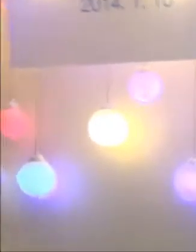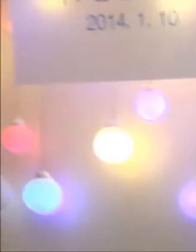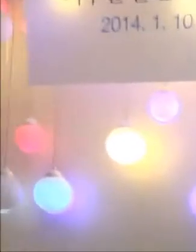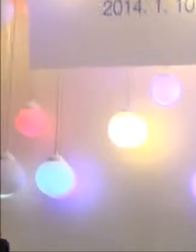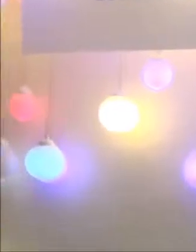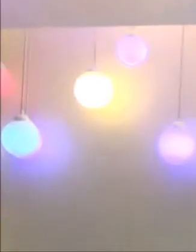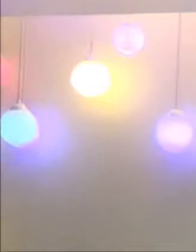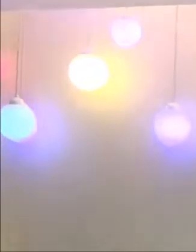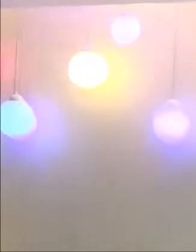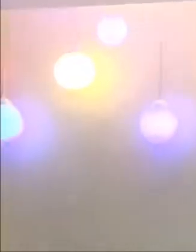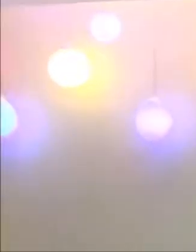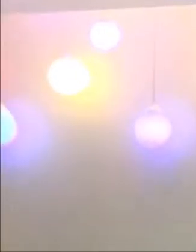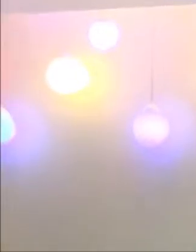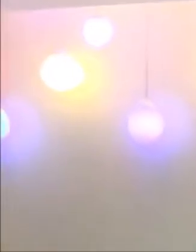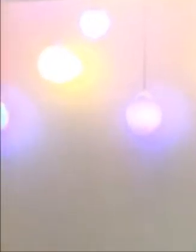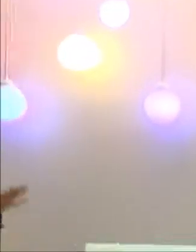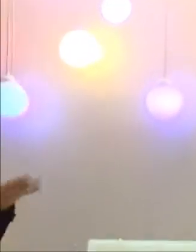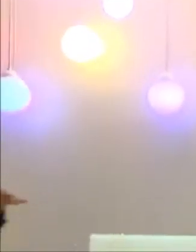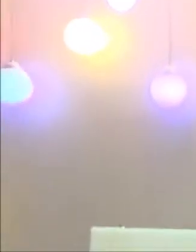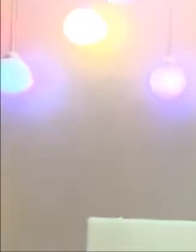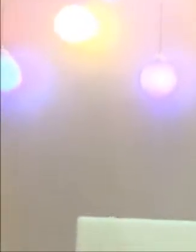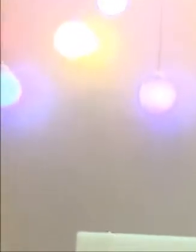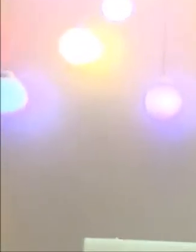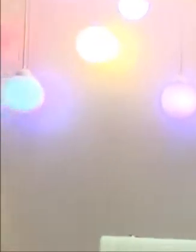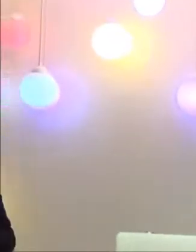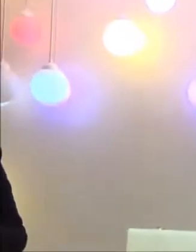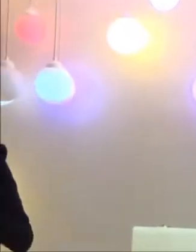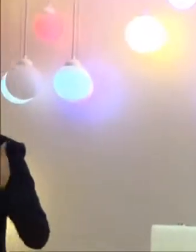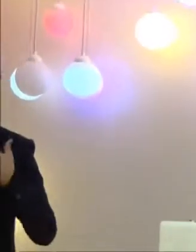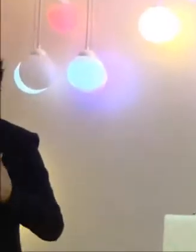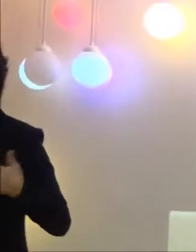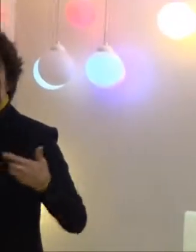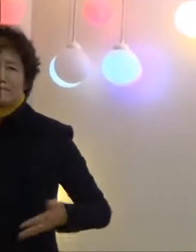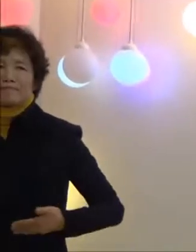고라니나 꿩들의 일로할 양식을 위해